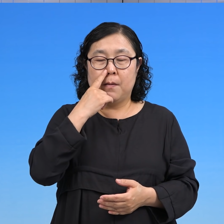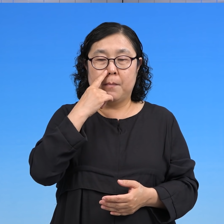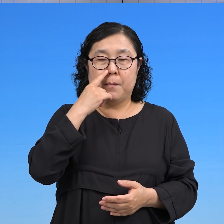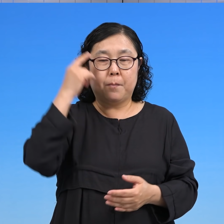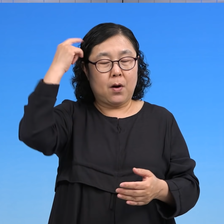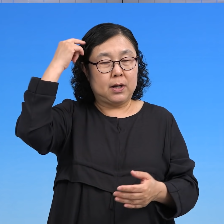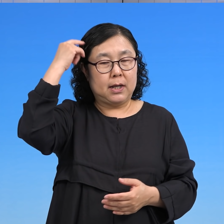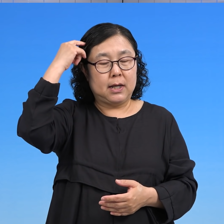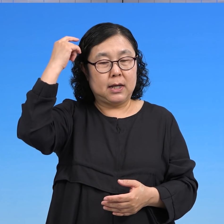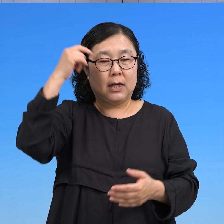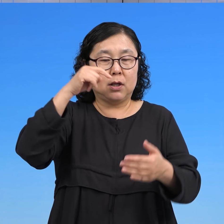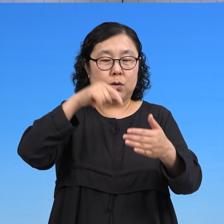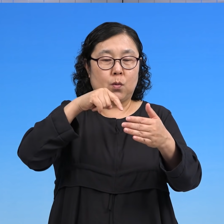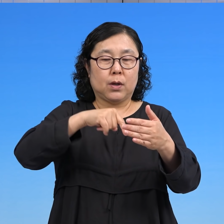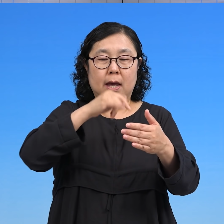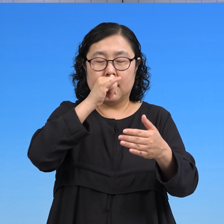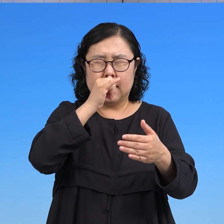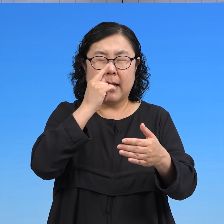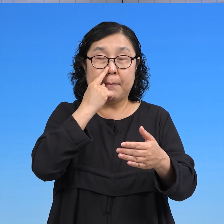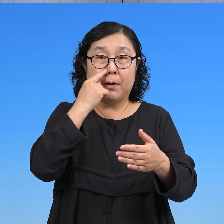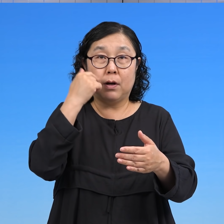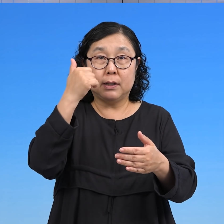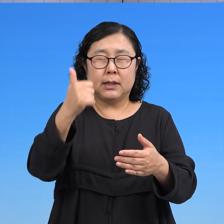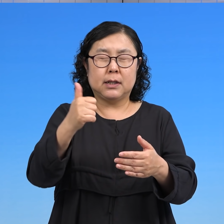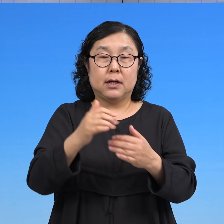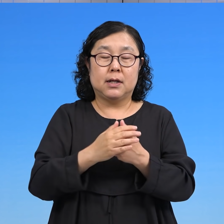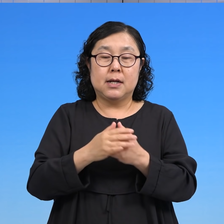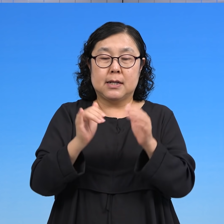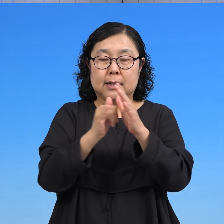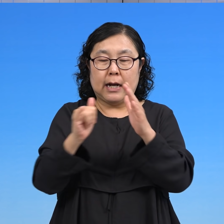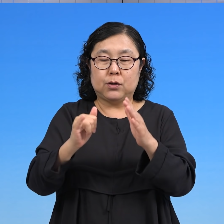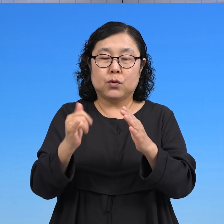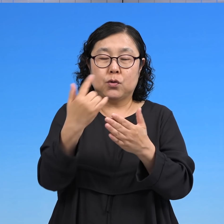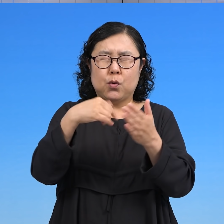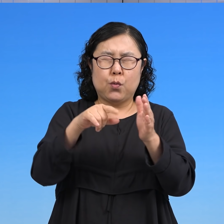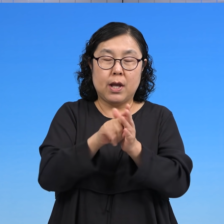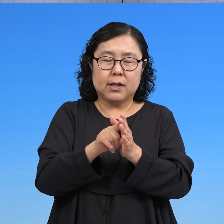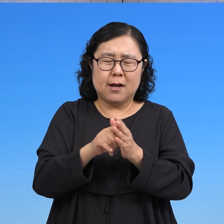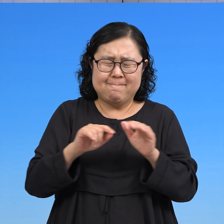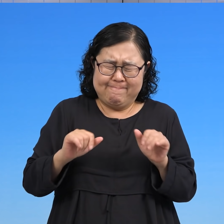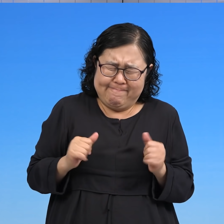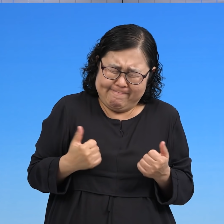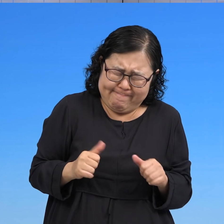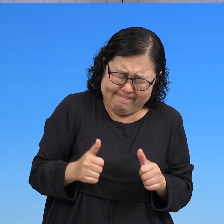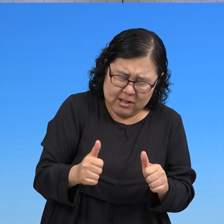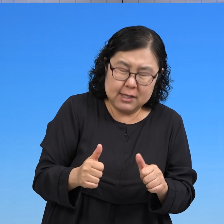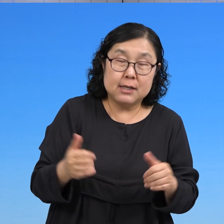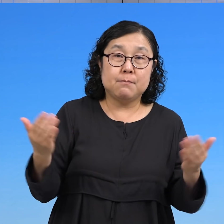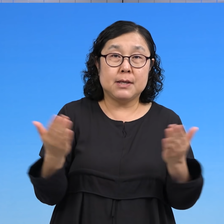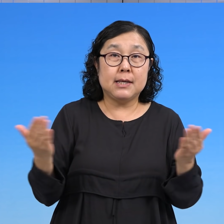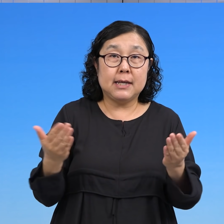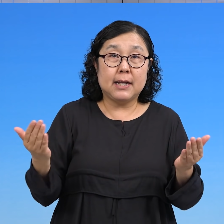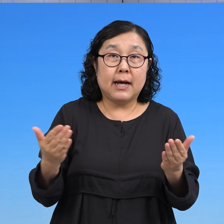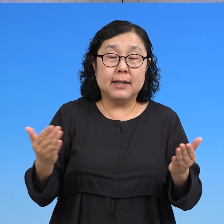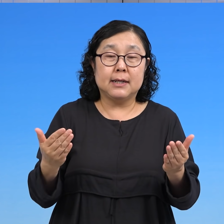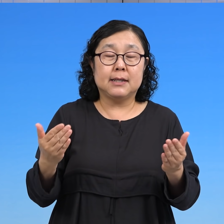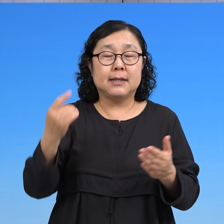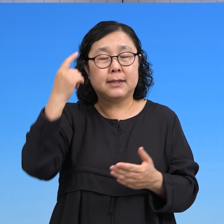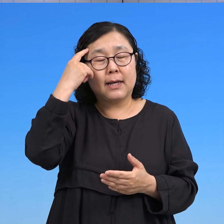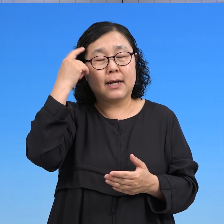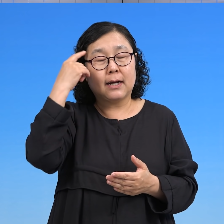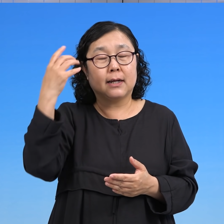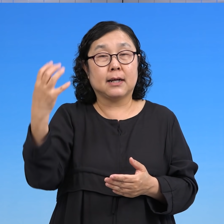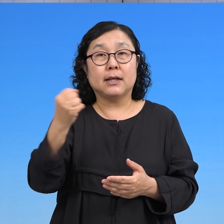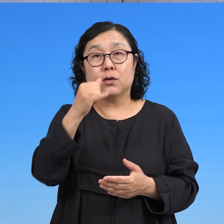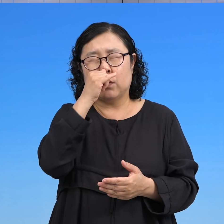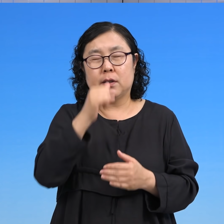머릿속에 각인되는 아버지는 이 가족들을 위하여 몸이 부셔져라 일하는 그 이미지를 갖고 있었다. 그러면서